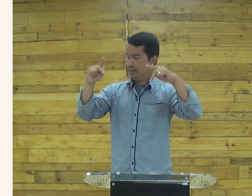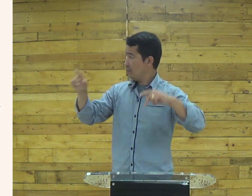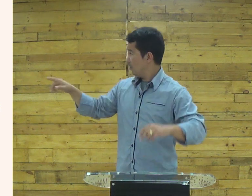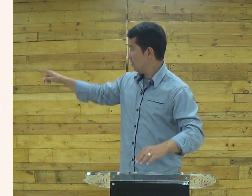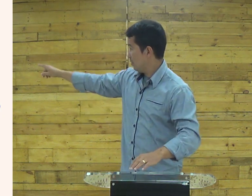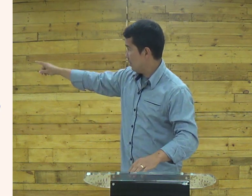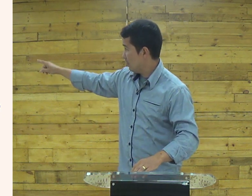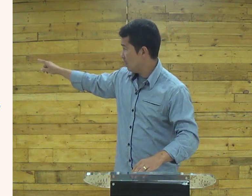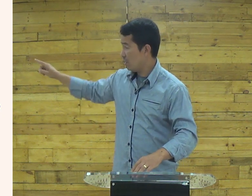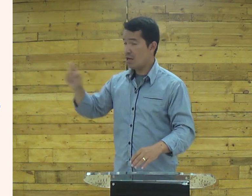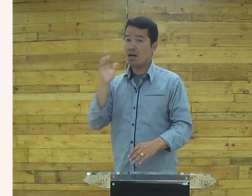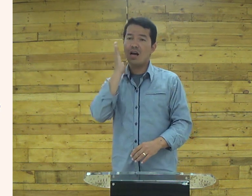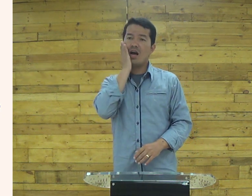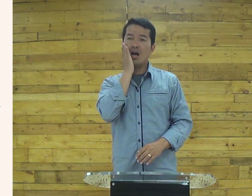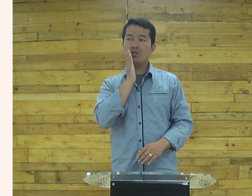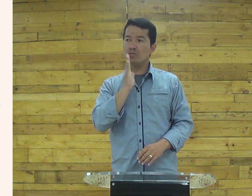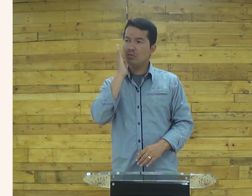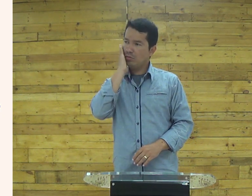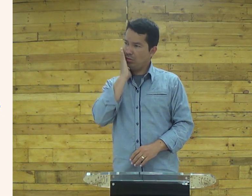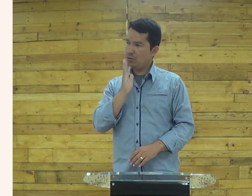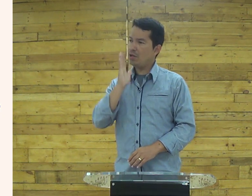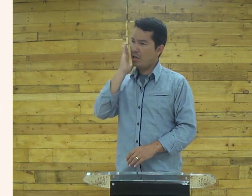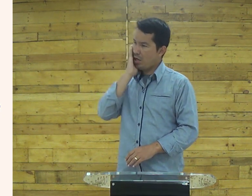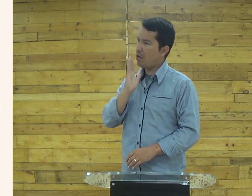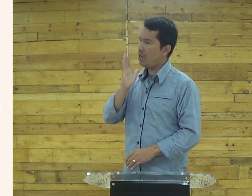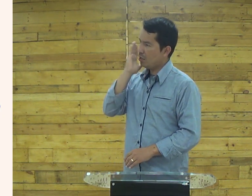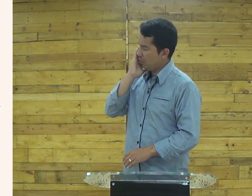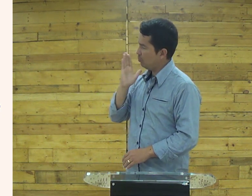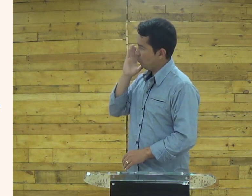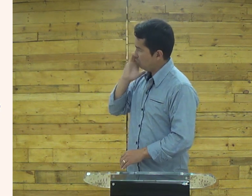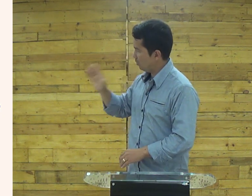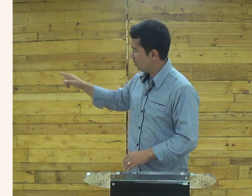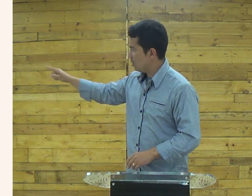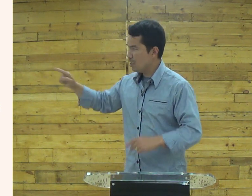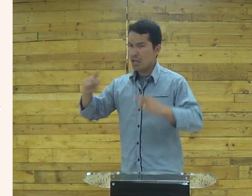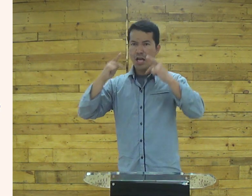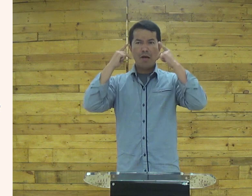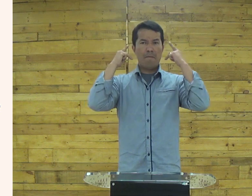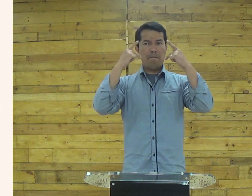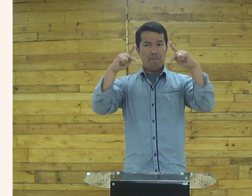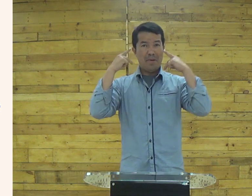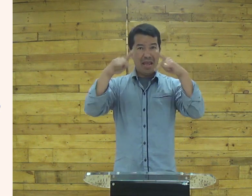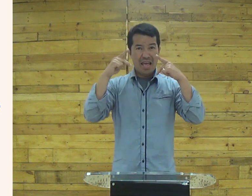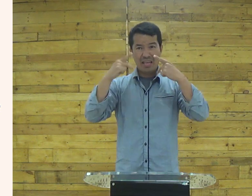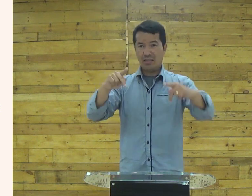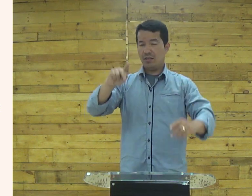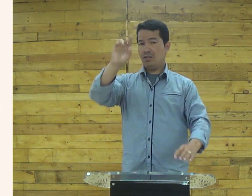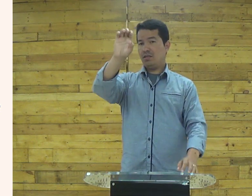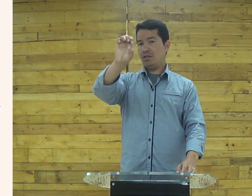Preguem o evangelho. Aquilo que está escrito em azul ali. Preguem